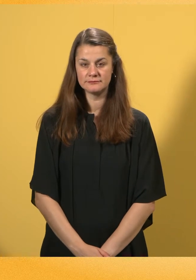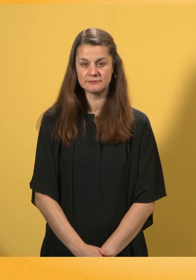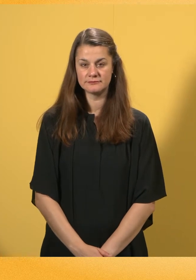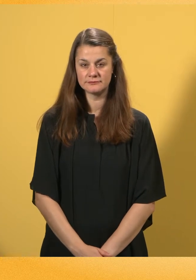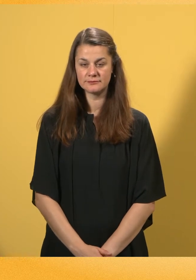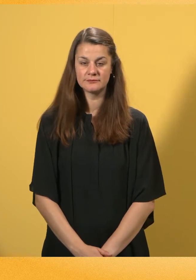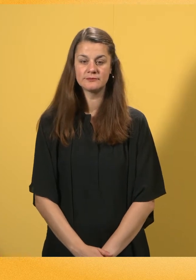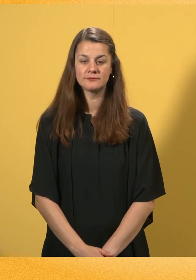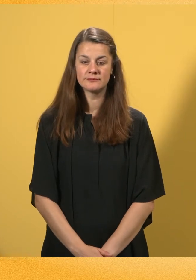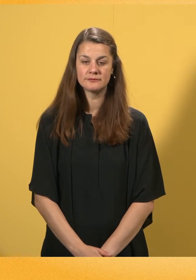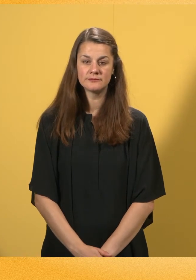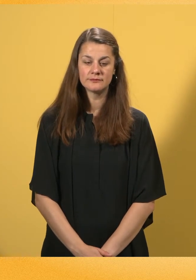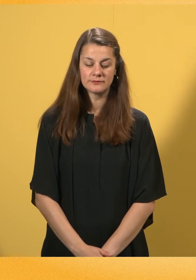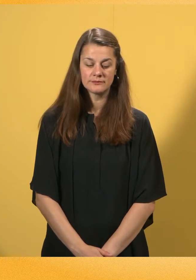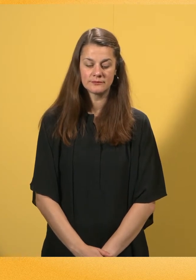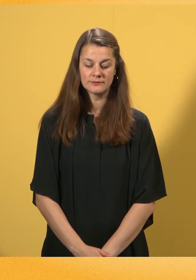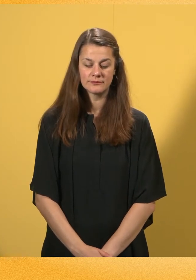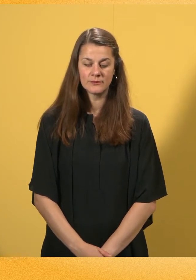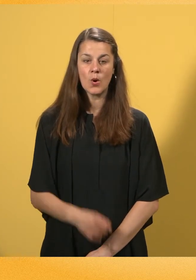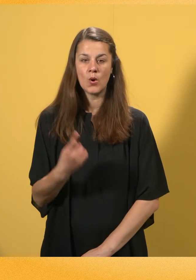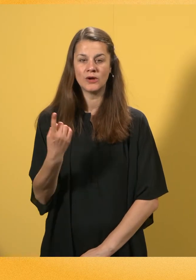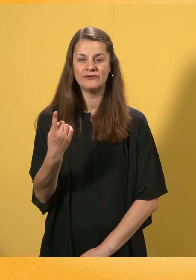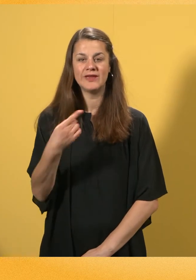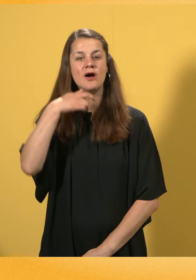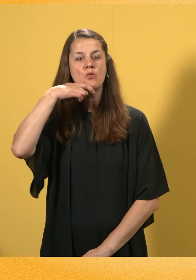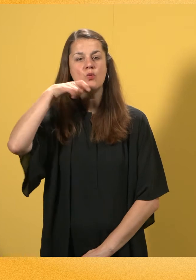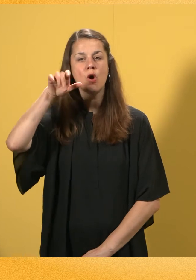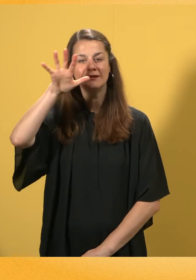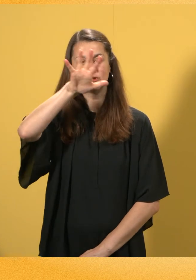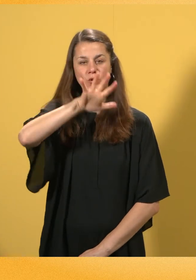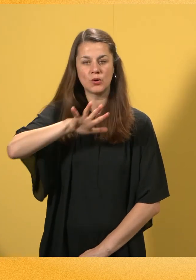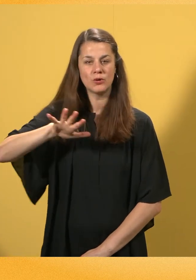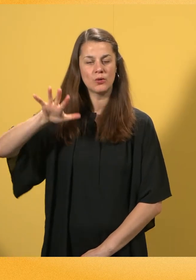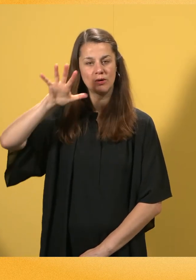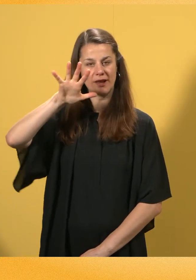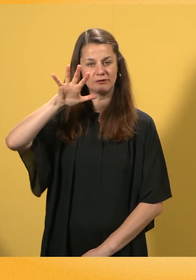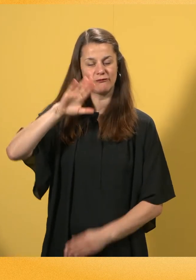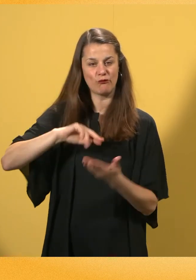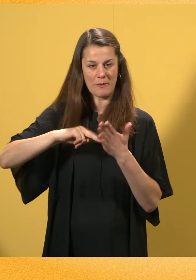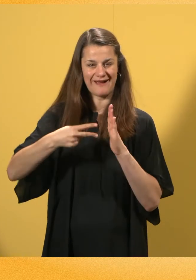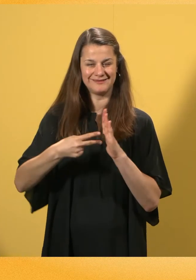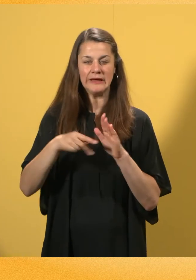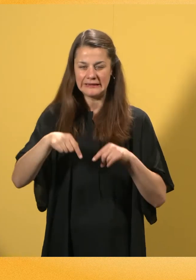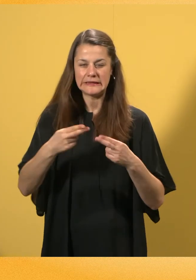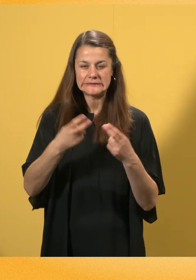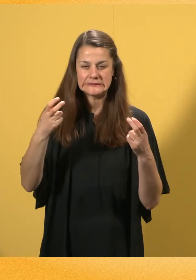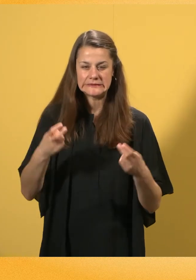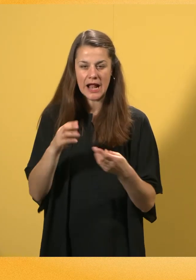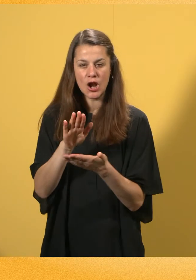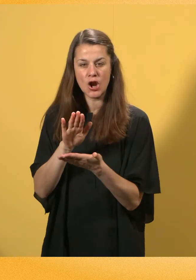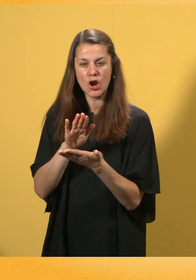Und wir haben dazu eine Word Cloud vorbereitet. Sie haben einen QR-Code, die hier vor Ort sind, haben